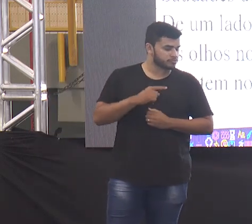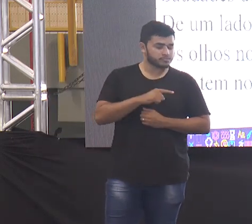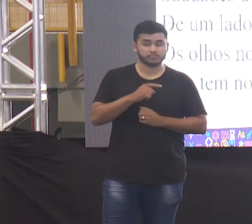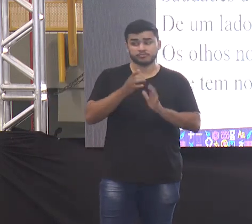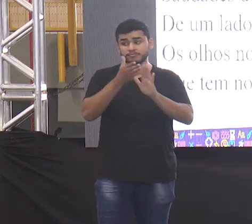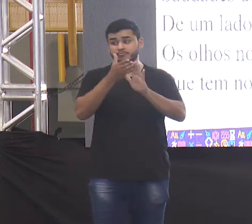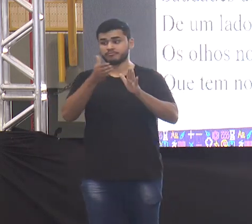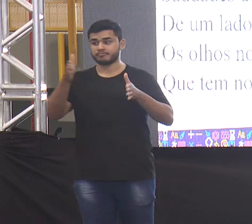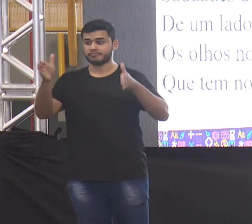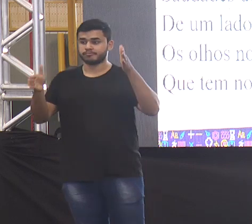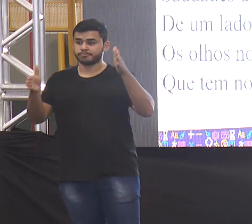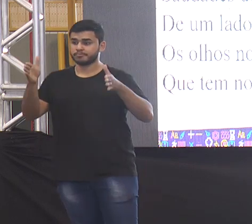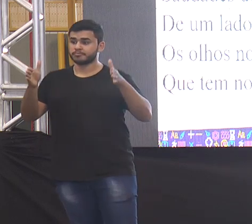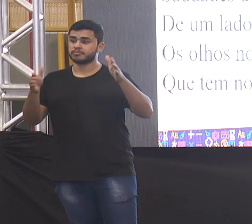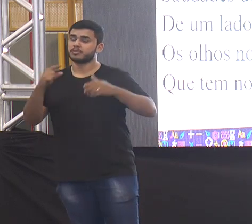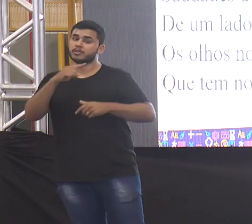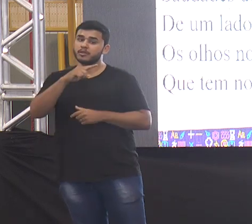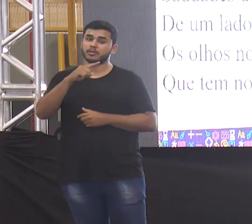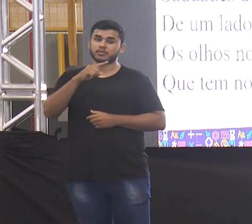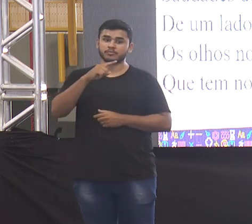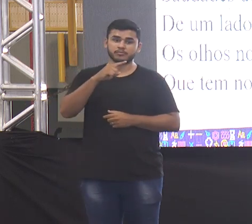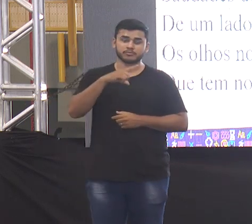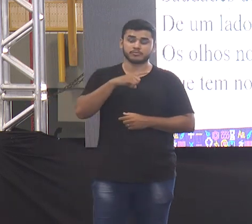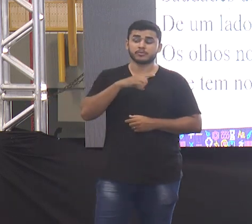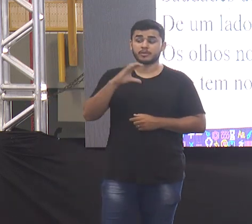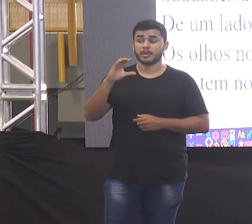questão essa é difícil, essa muita gente errou.